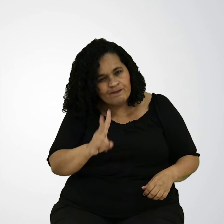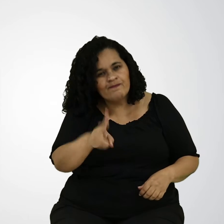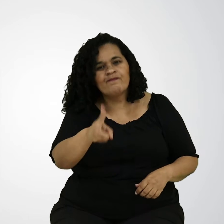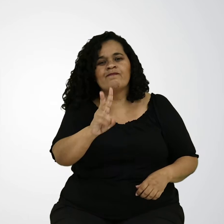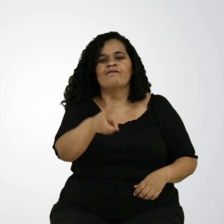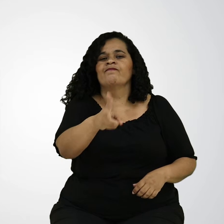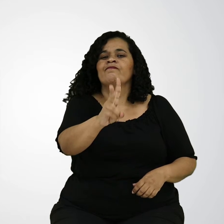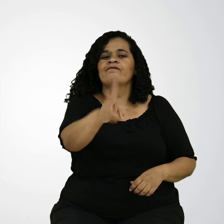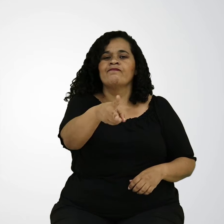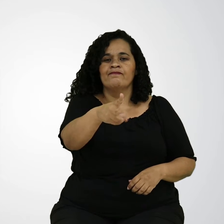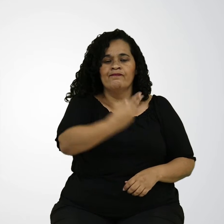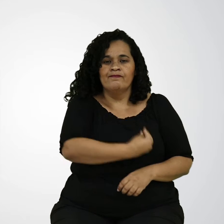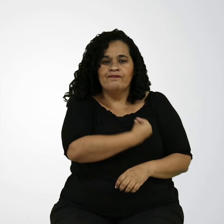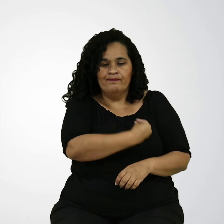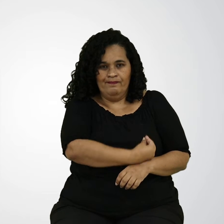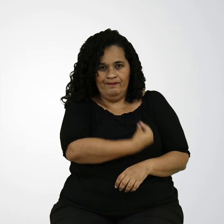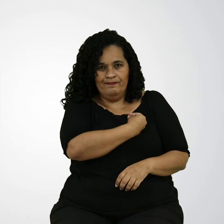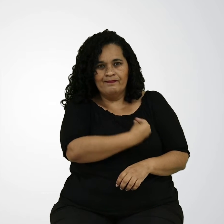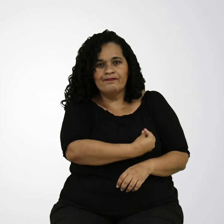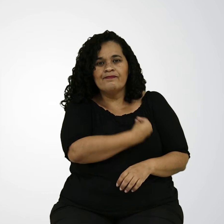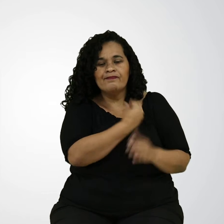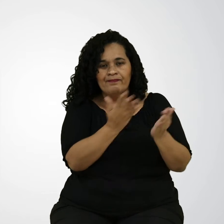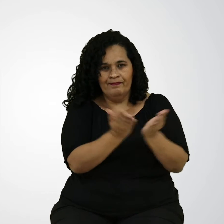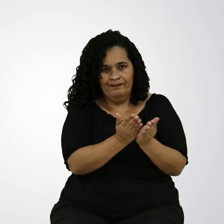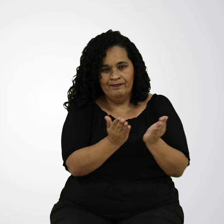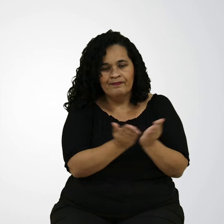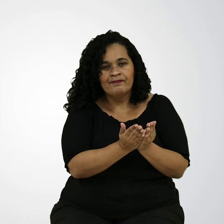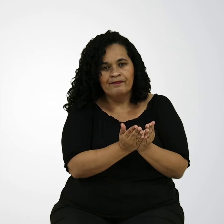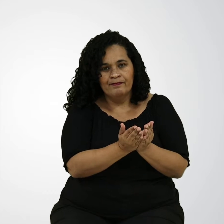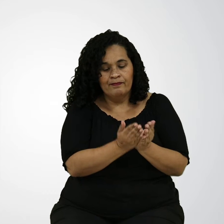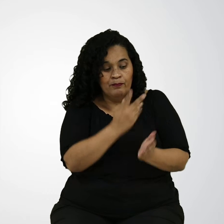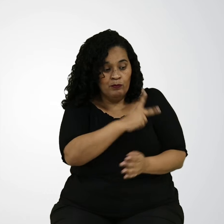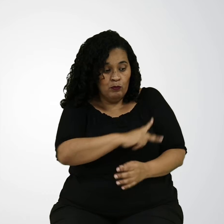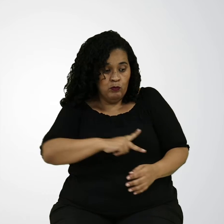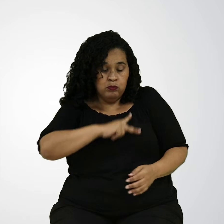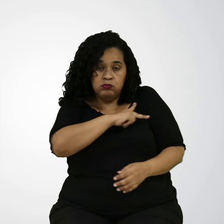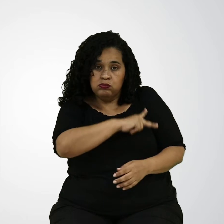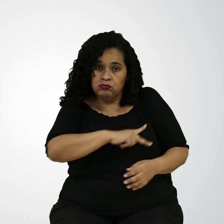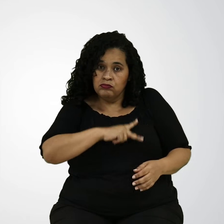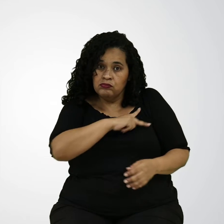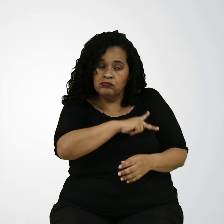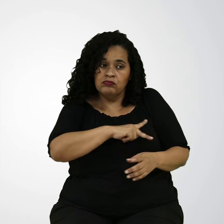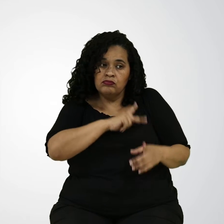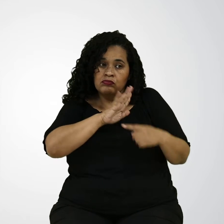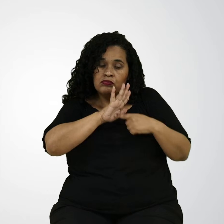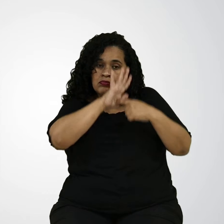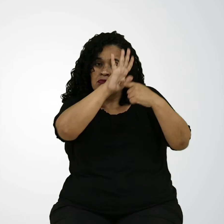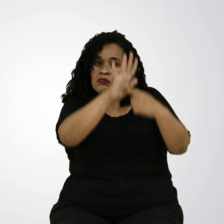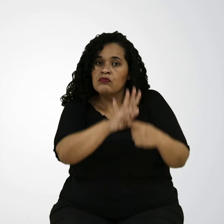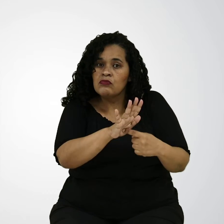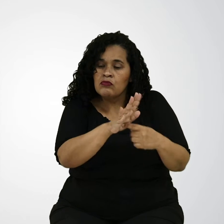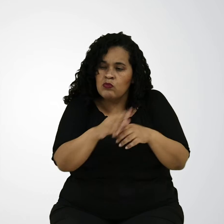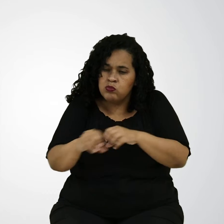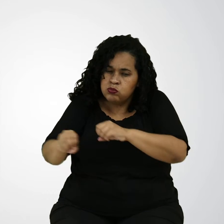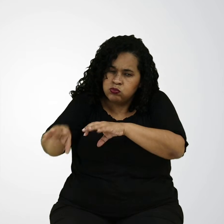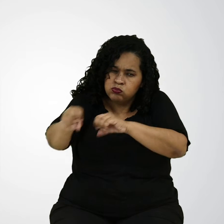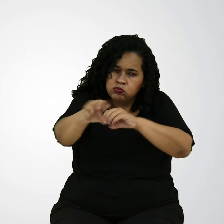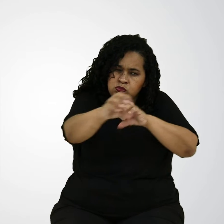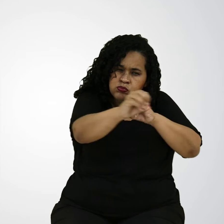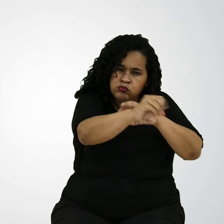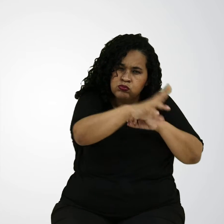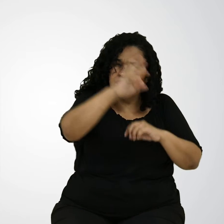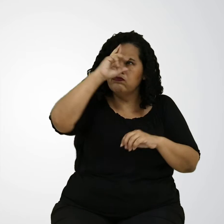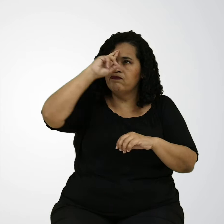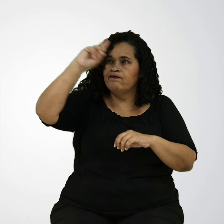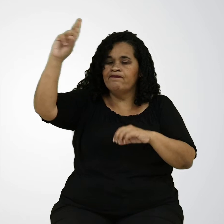perseverante. É algo que está alinhado, essa fala de Paulo está alinhada, inclusive, com o ensino do próprio Senhor Jesus, que nos ensinou